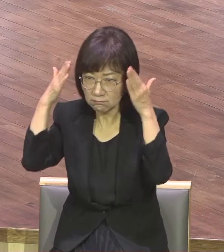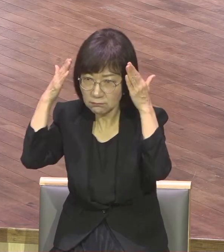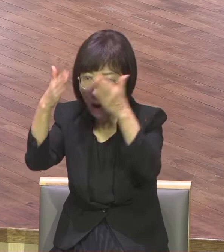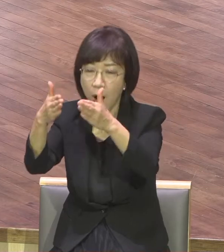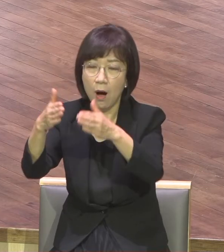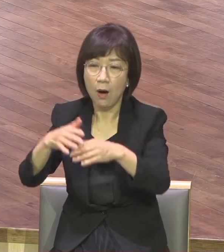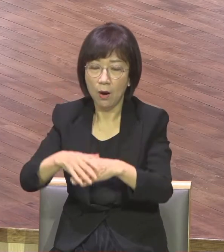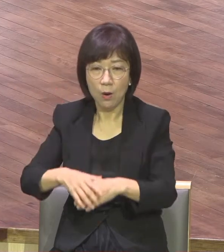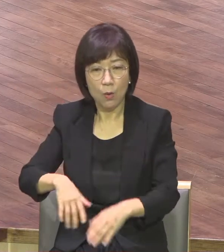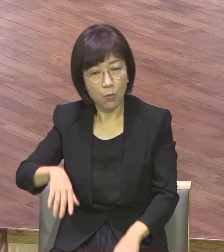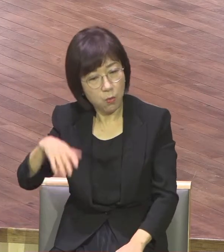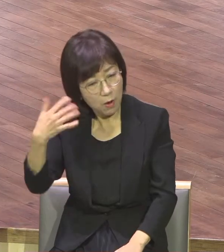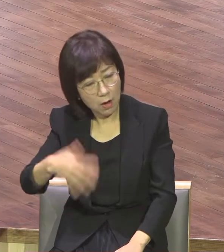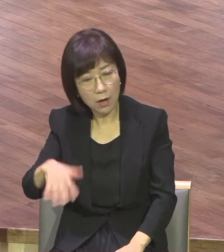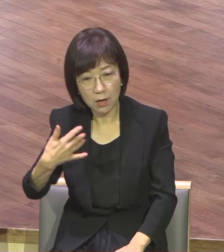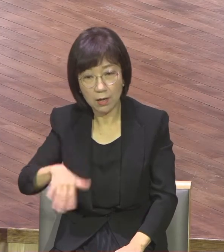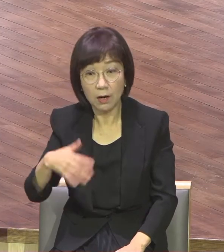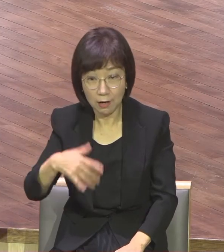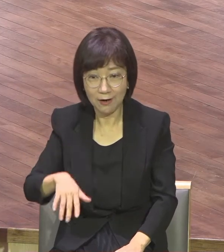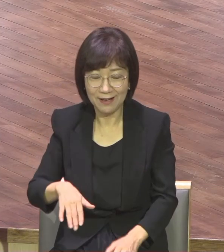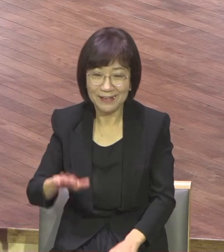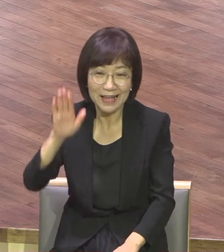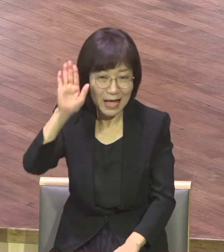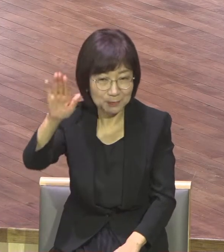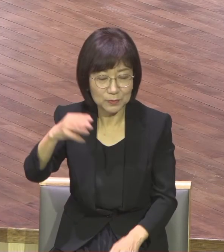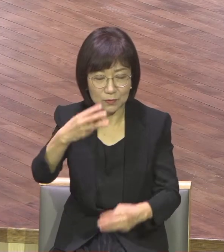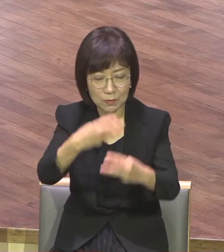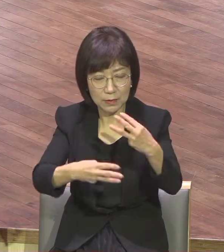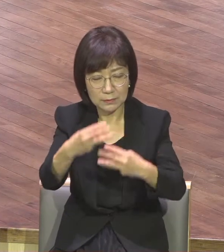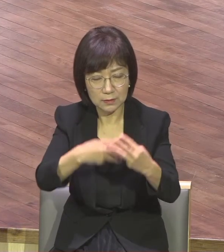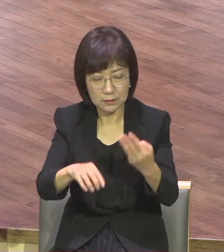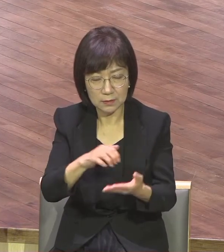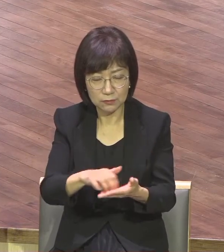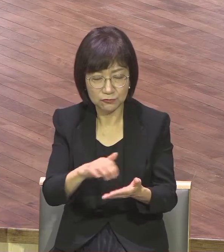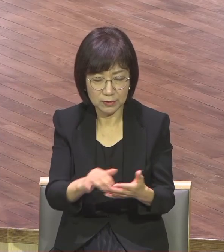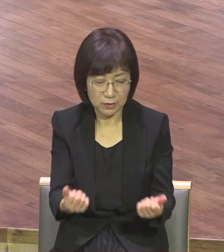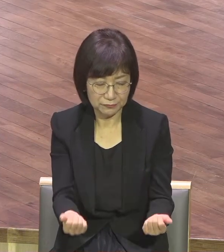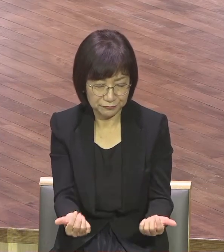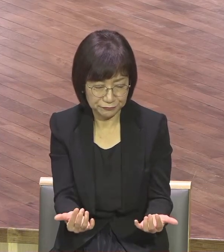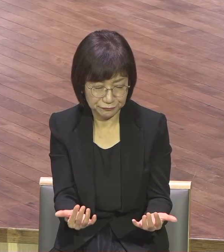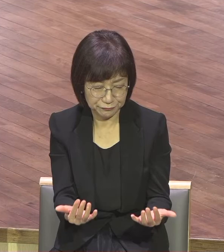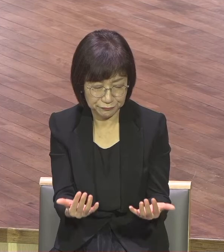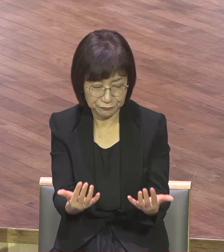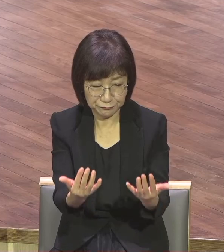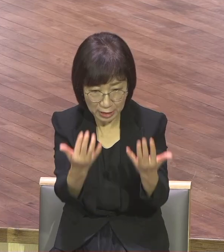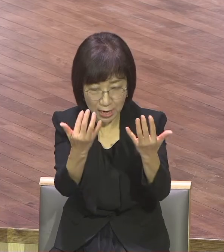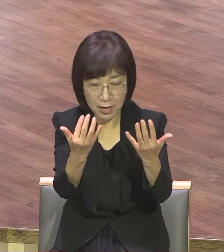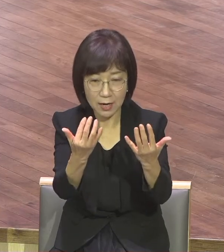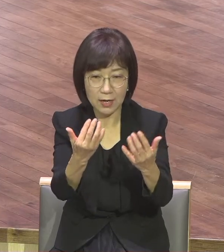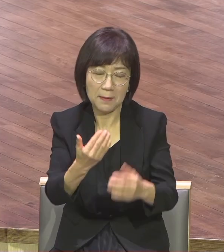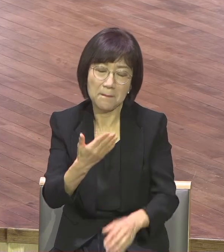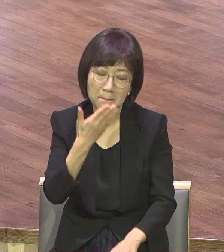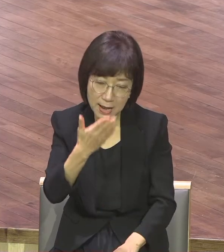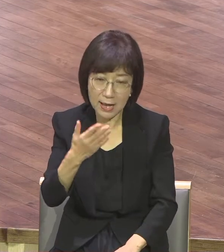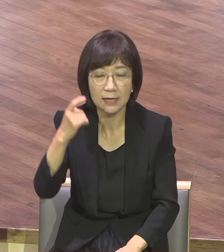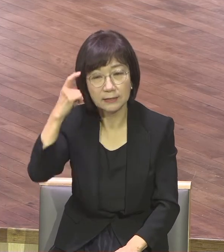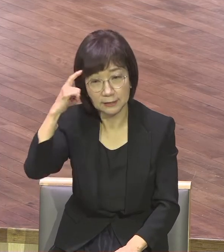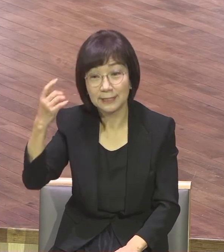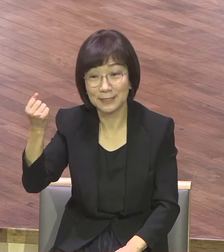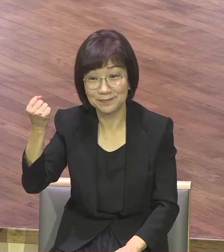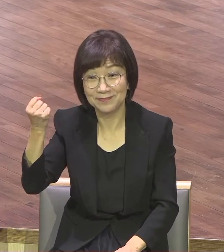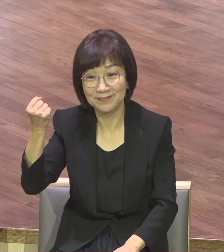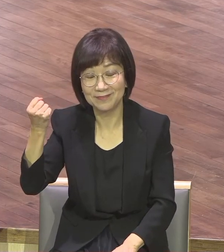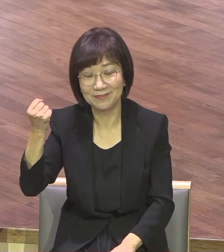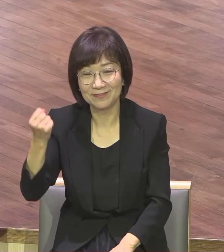앞으로 차세대 렘넌트들이 많이 일어날 수 있는 이 한 마음이구나 하는 것을 보게